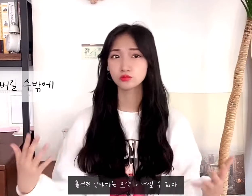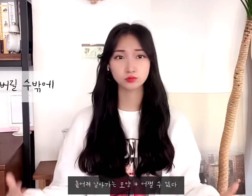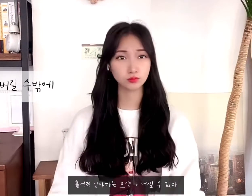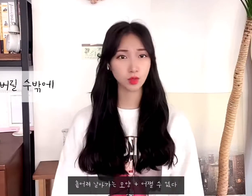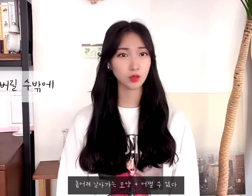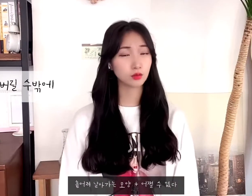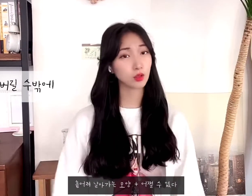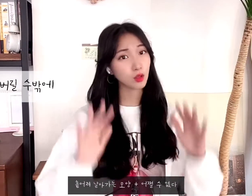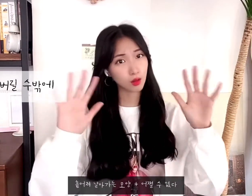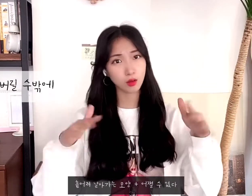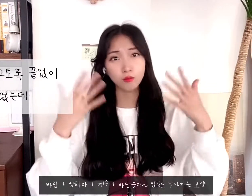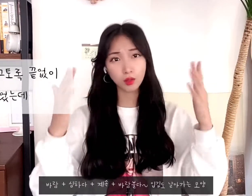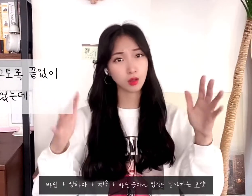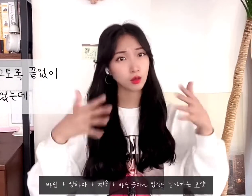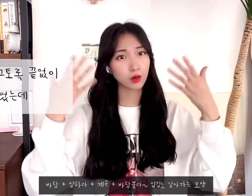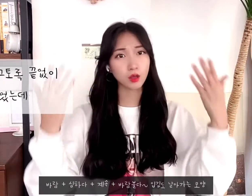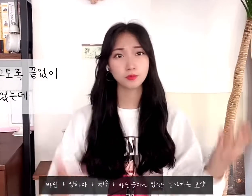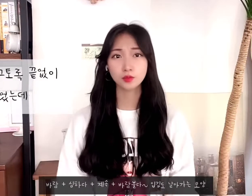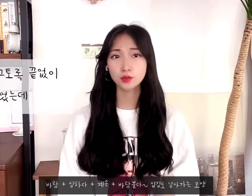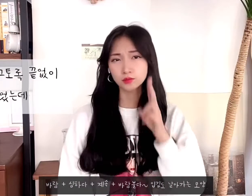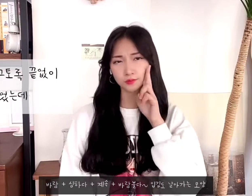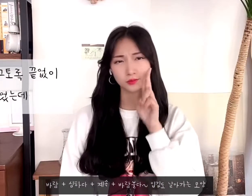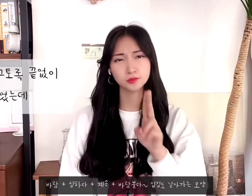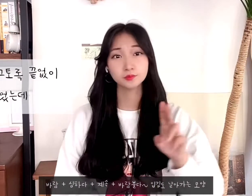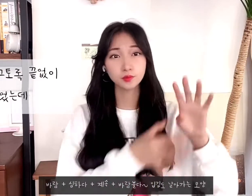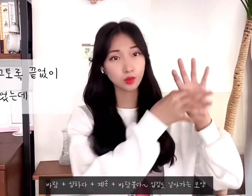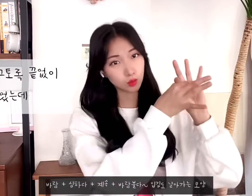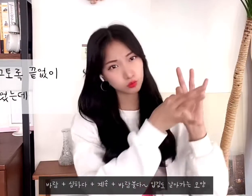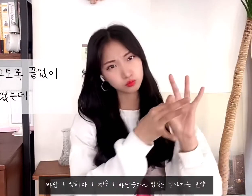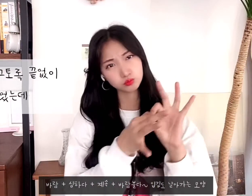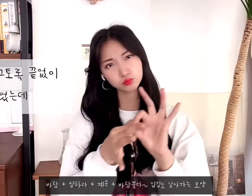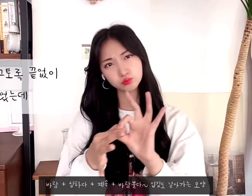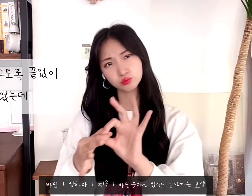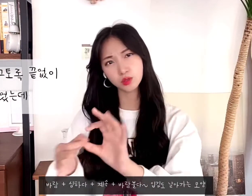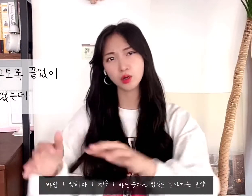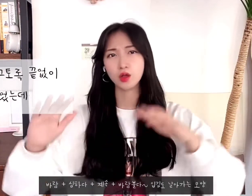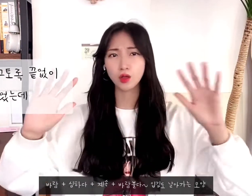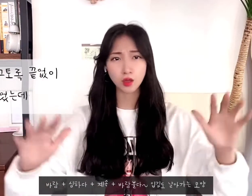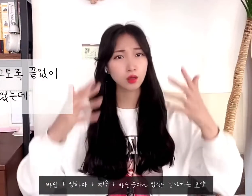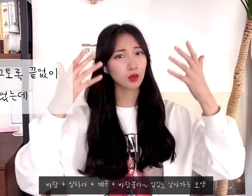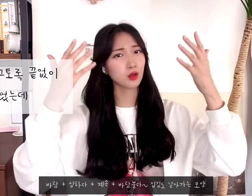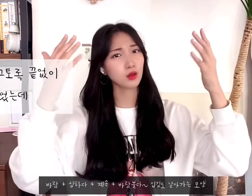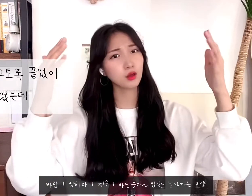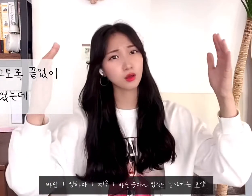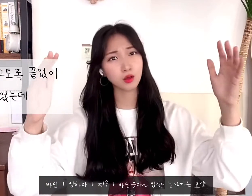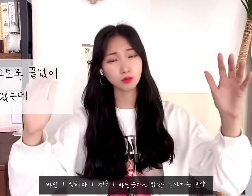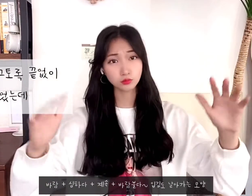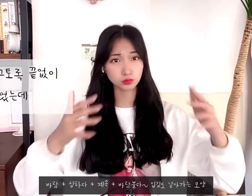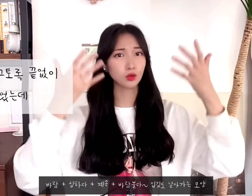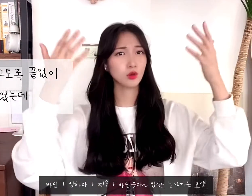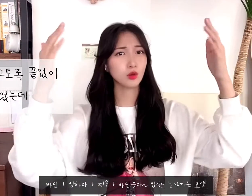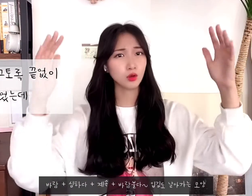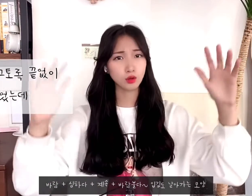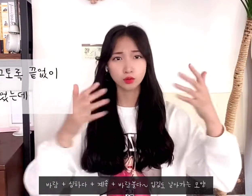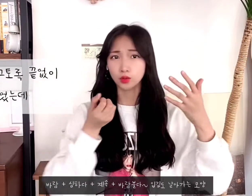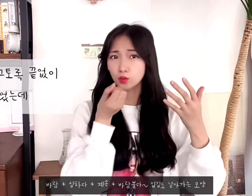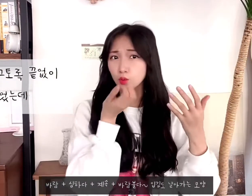수밖에 바람이 그처럼 끝없이 불었는데